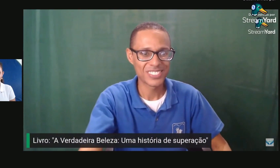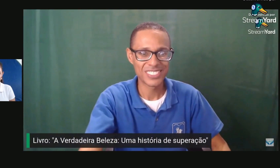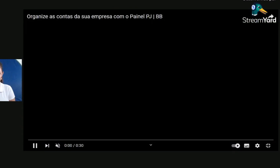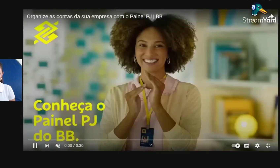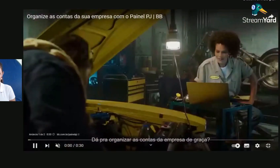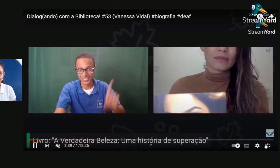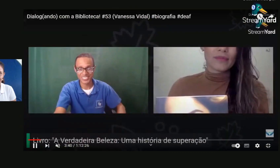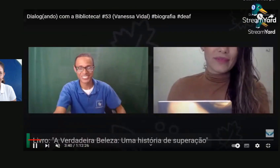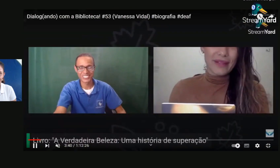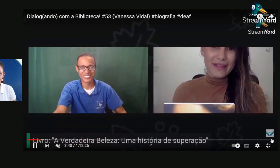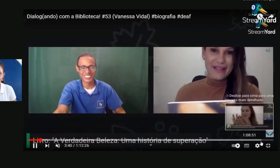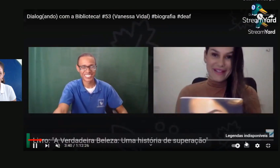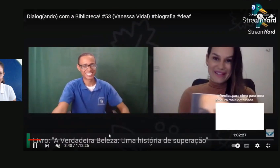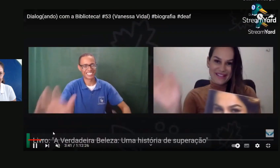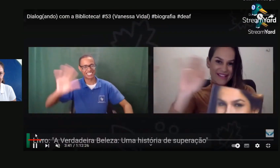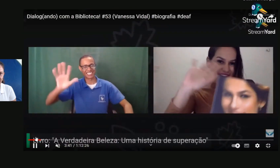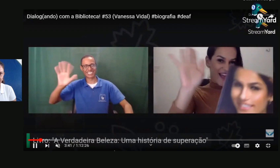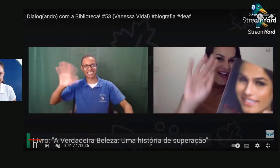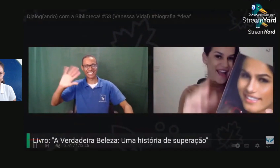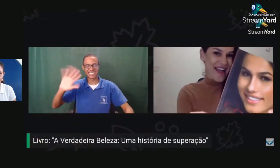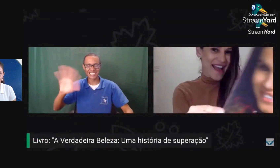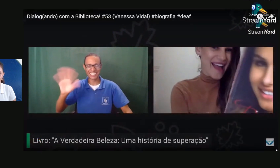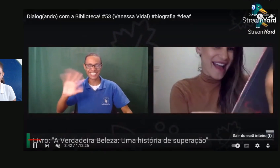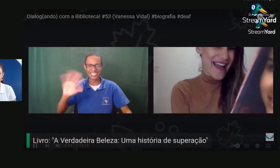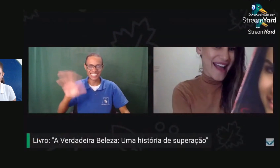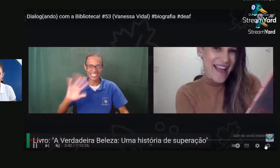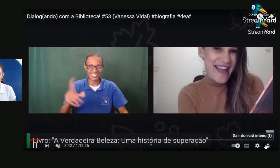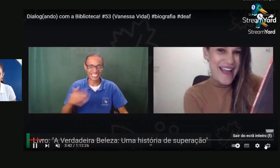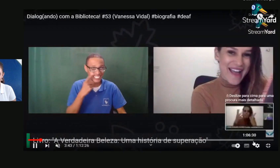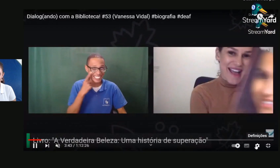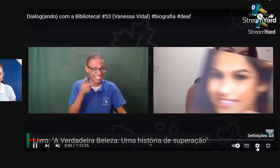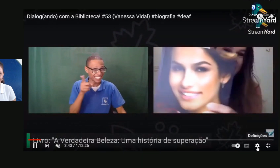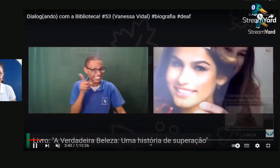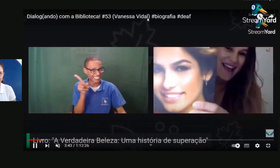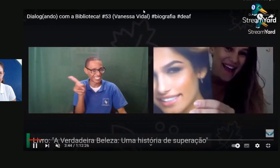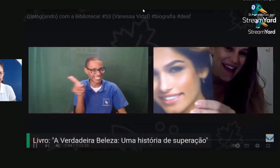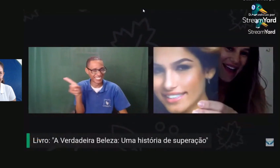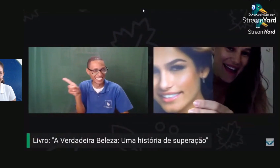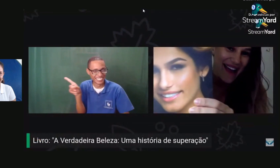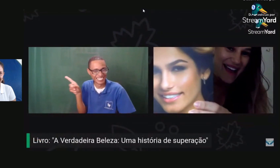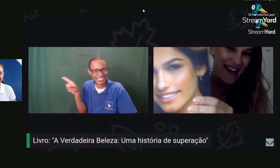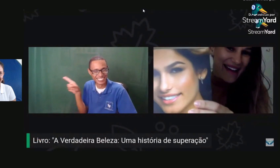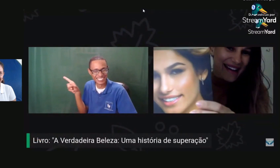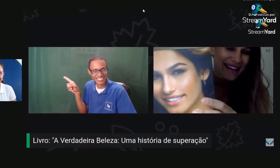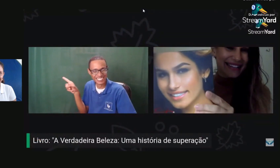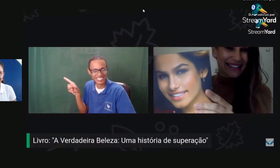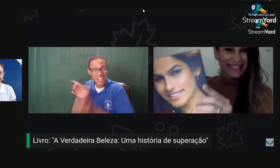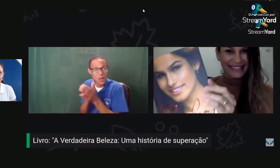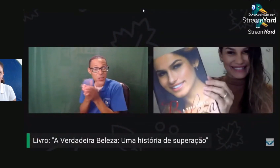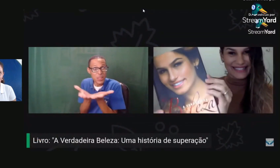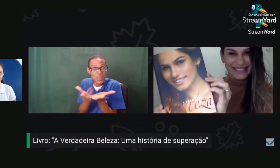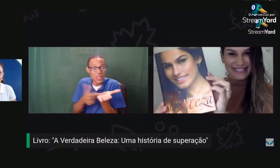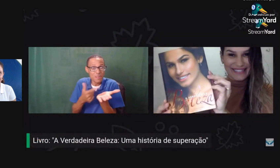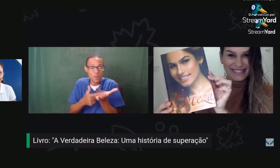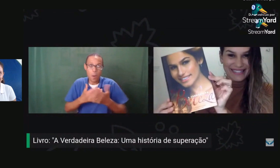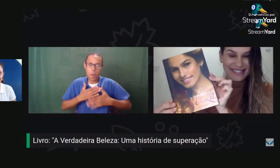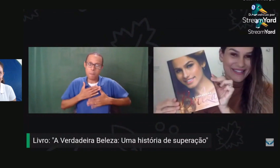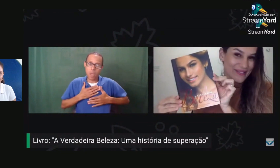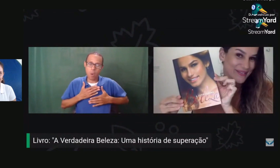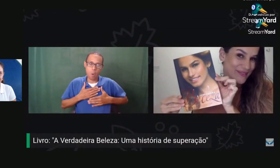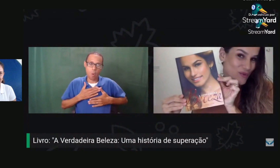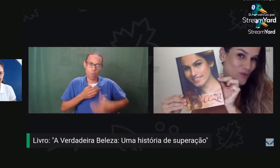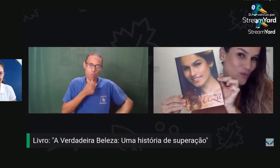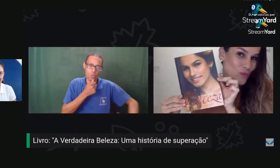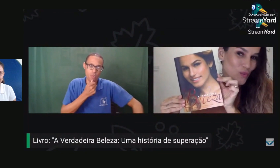professora Vanessa. Veja, então, né? Olá, professora Vanessa, tudo bem? Aqui é a professora